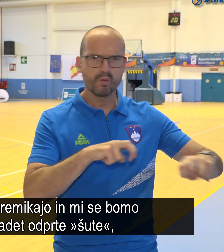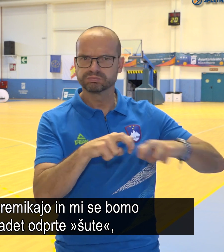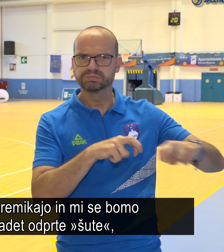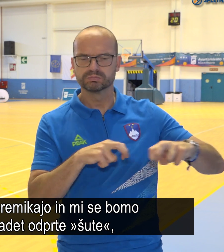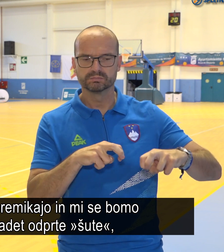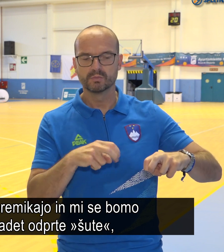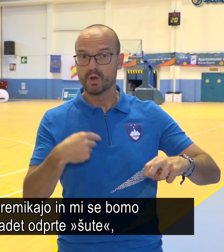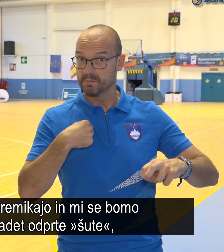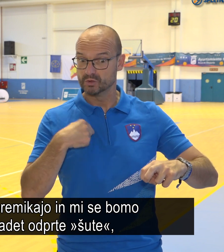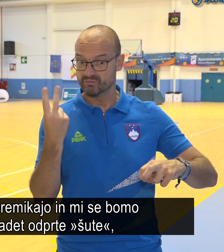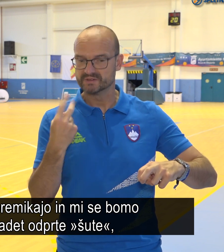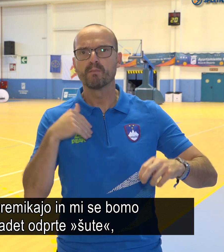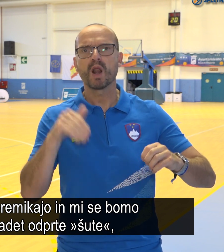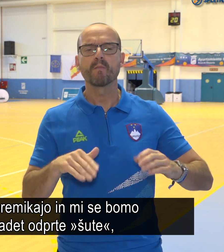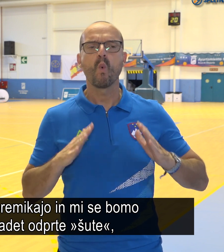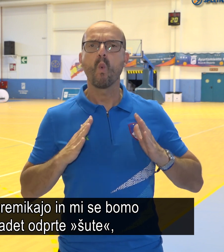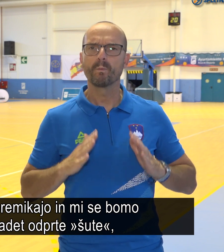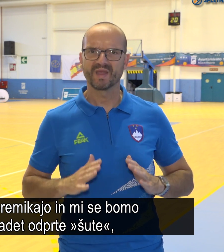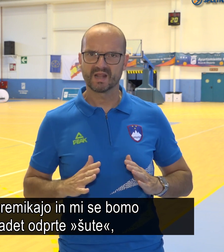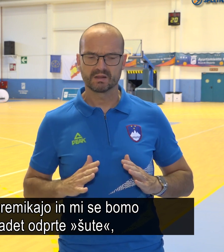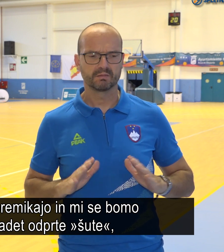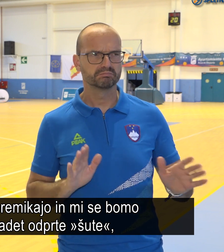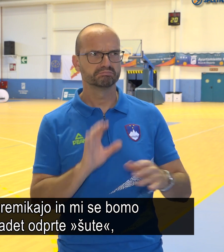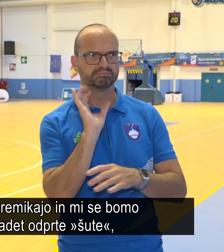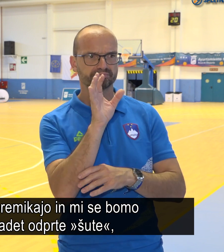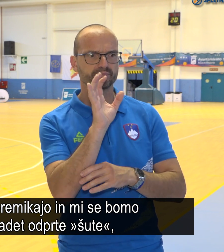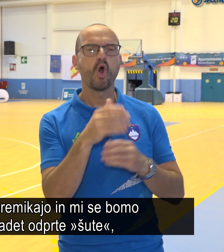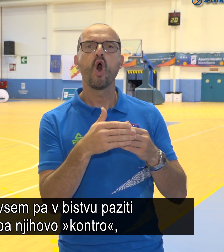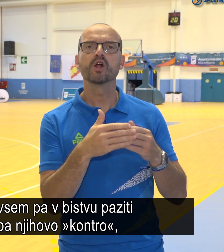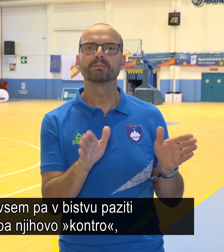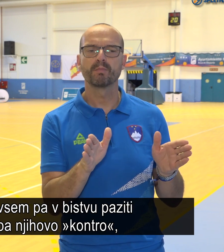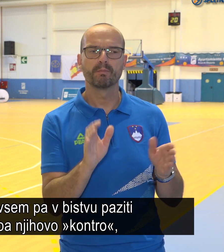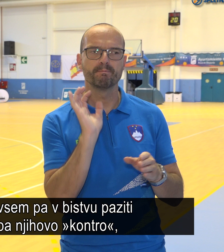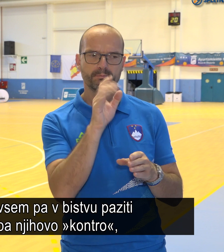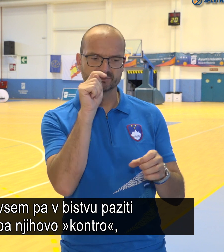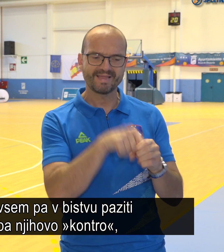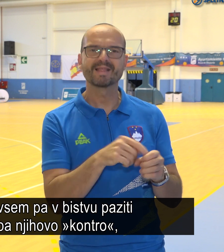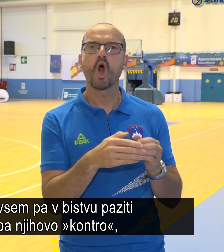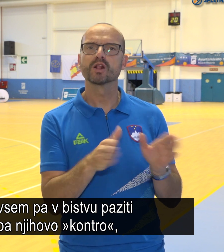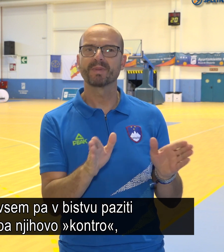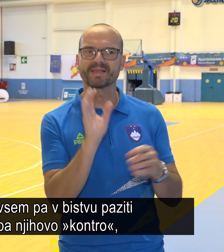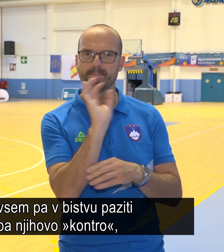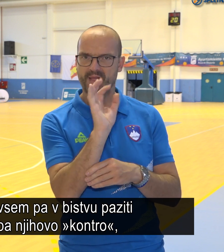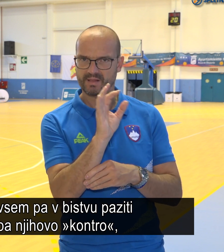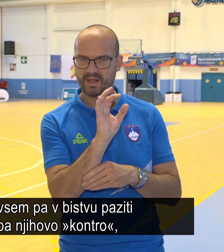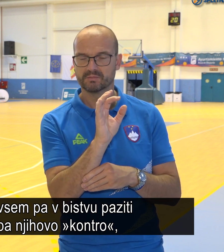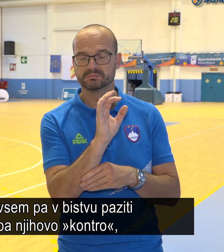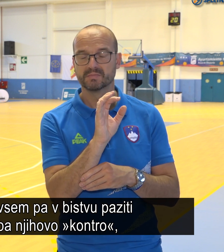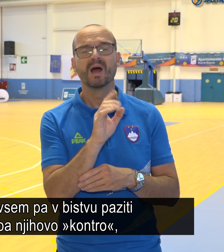bomo mogli mi umiriti, zadeti odprte šute, ki jih puščajo, predvsem pa v bistvu paziti